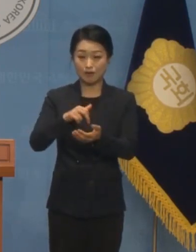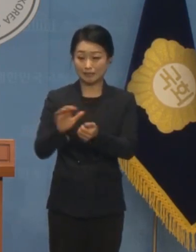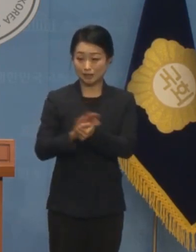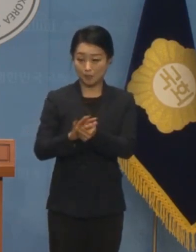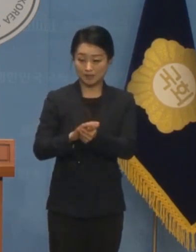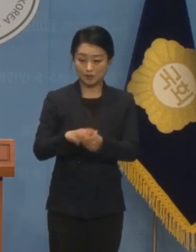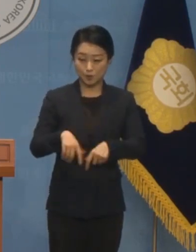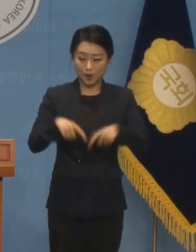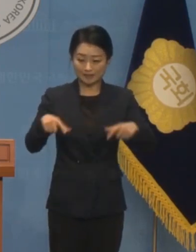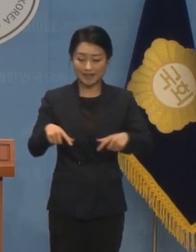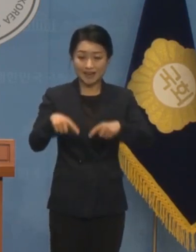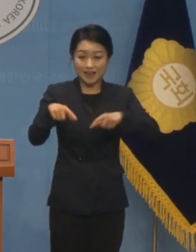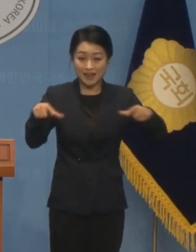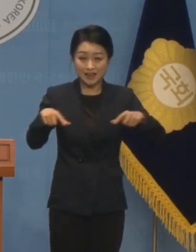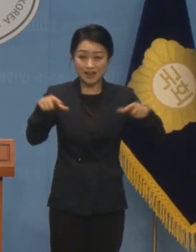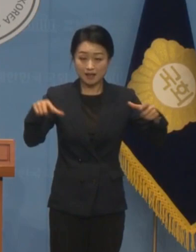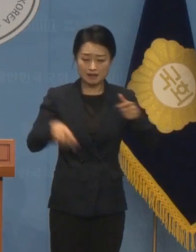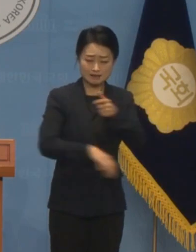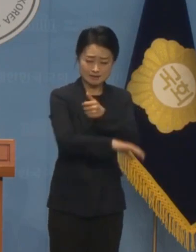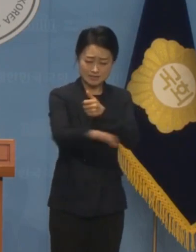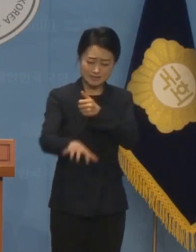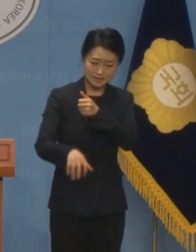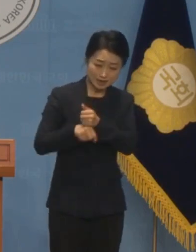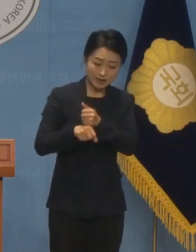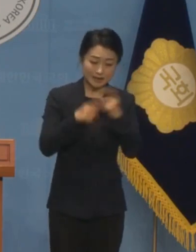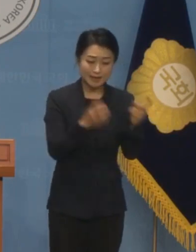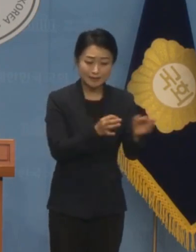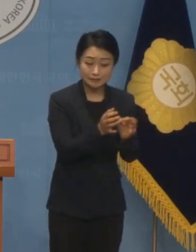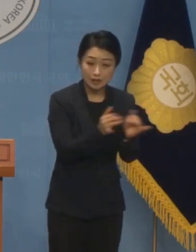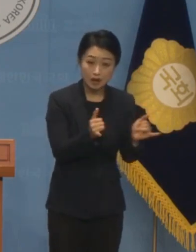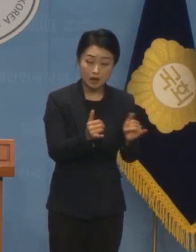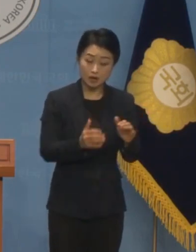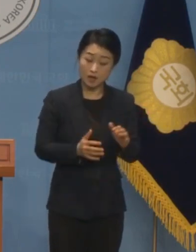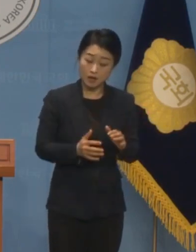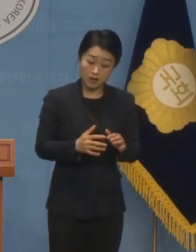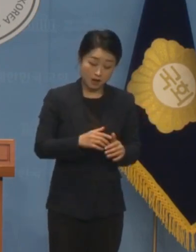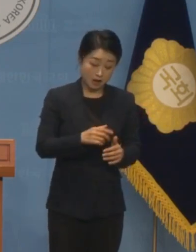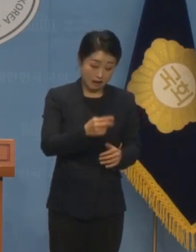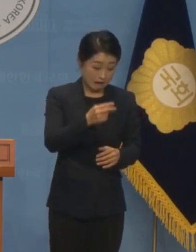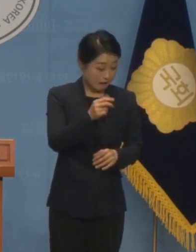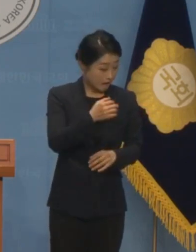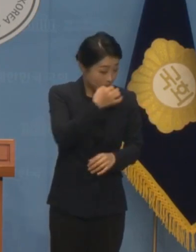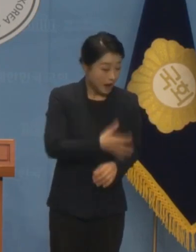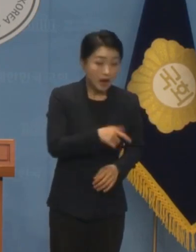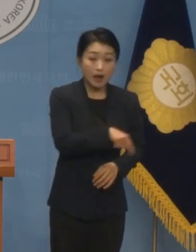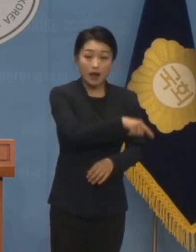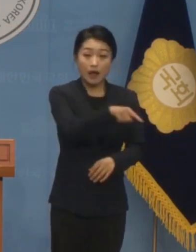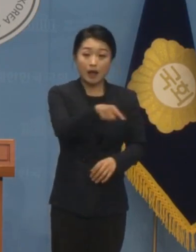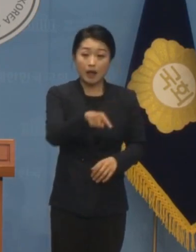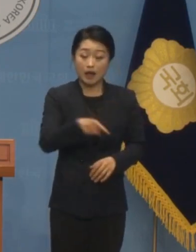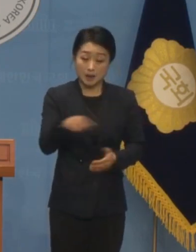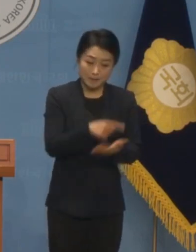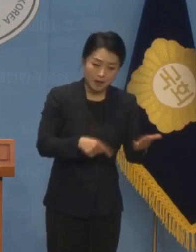서비스 확장과 독과점으로 소상공인과 소비자들이 피해를 보는 일이 없도록 해야